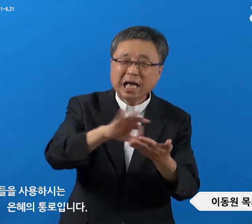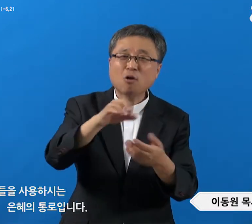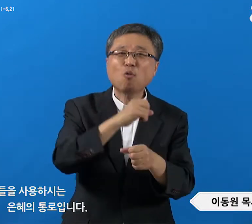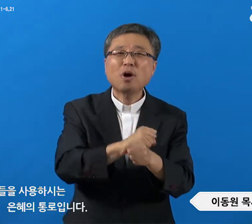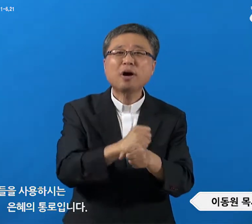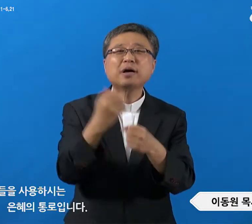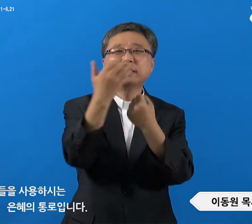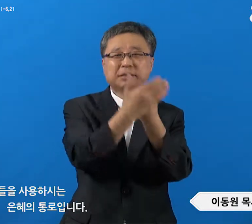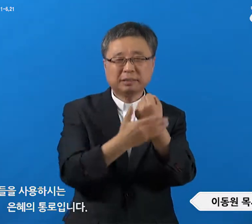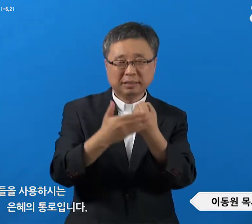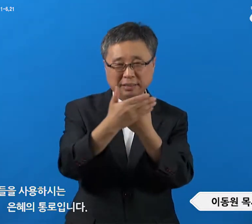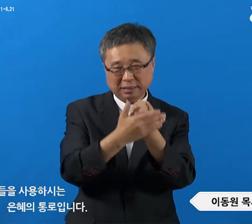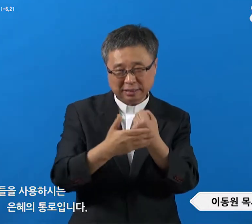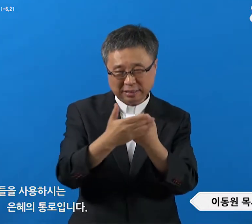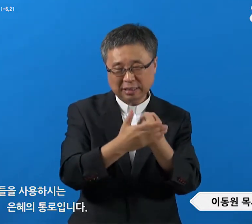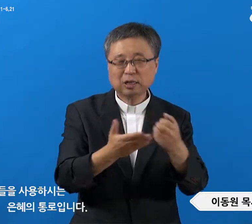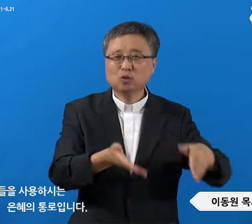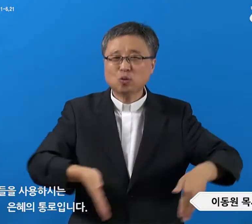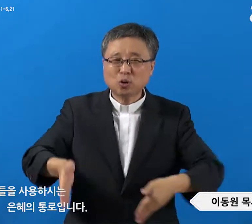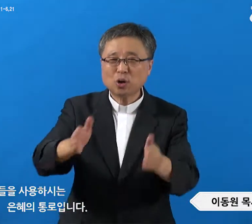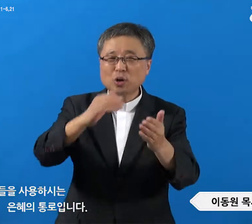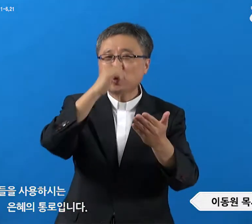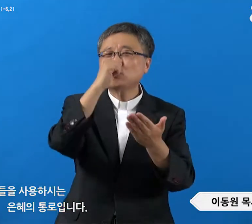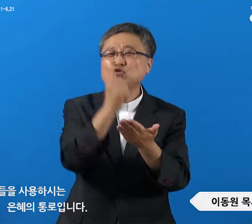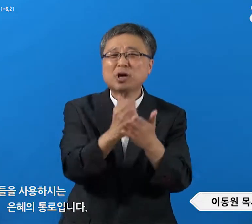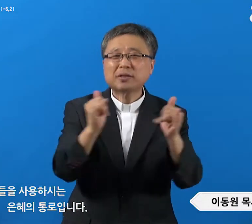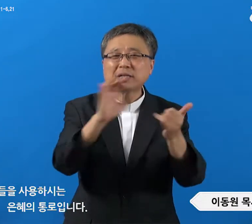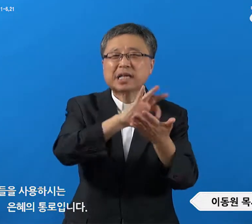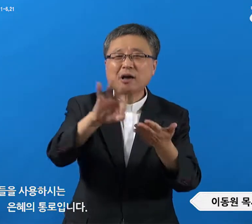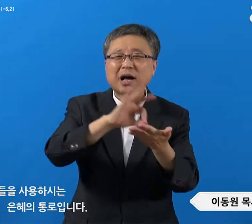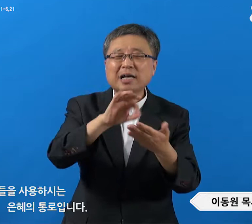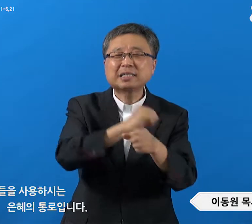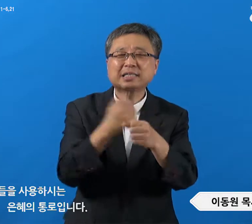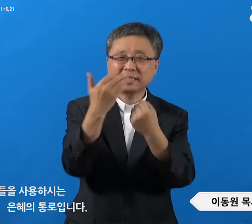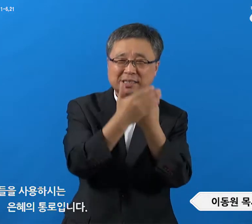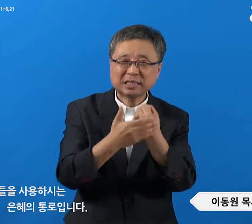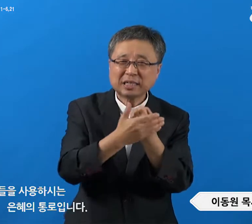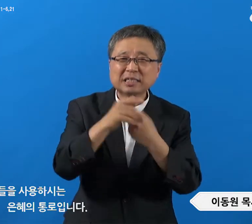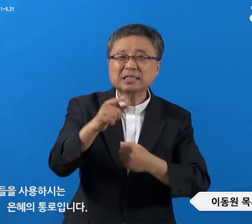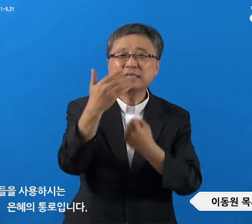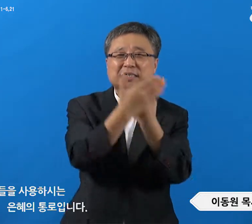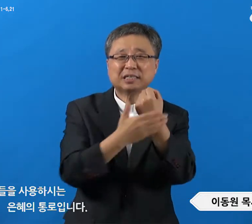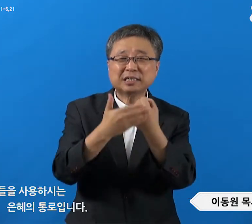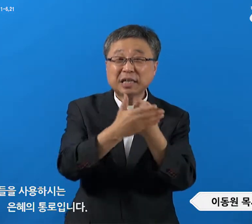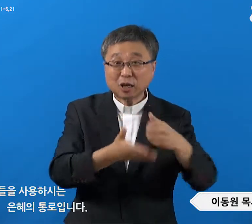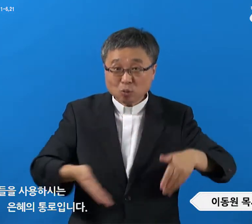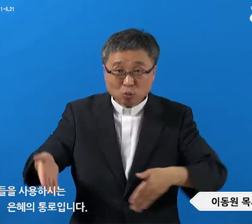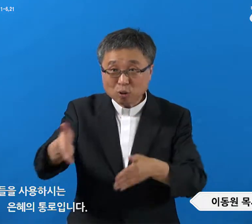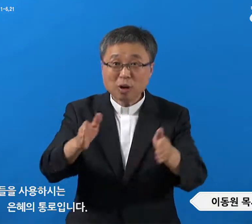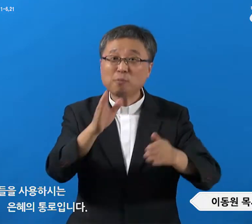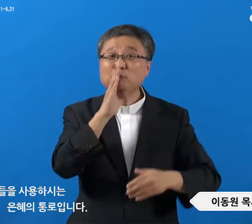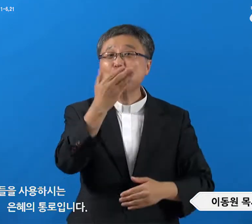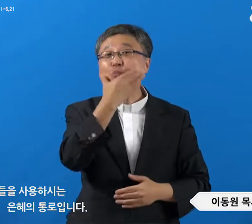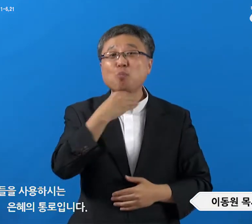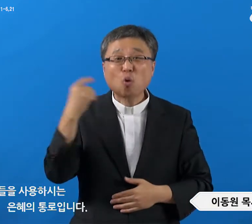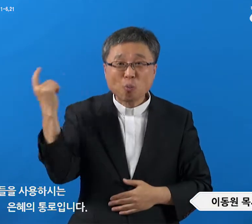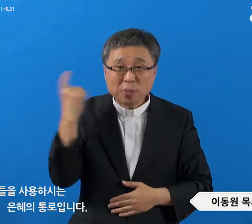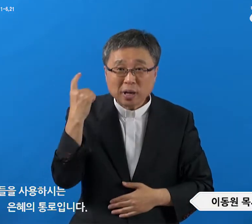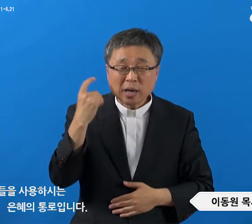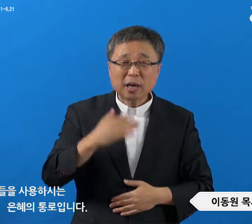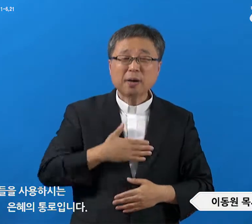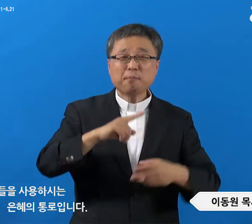사용하신다는 은혜의 통로입니다. 죄인들을 사용하시는 은혜. 바로 그 은혜의 통로가 복음이라는 것입니다.